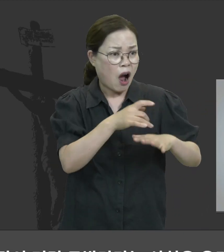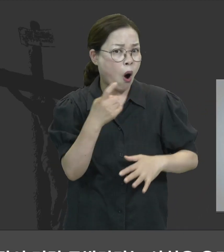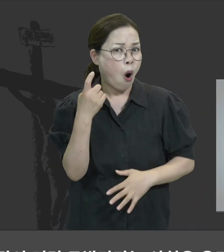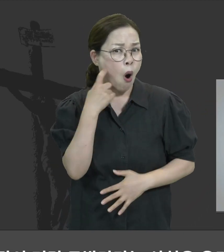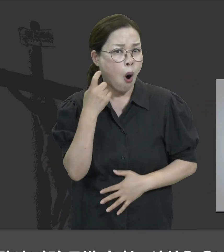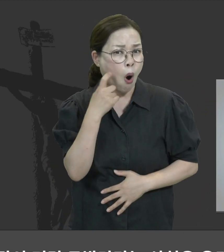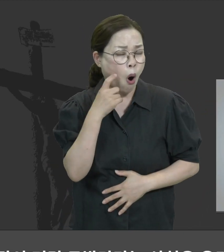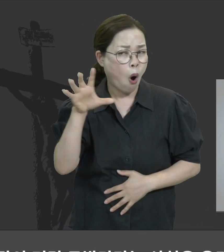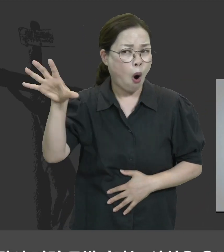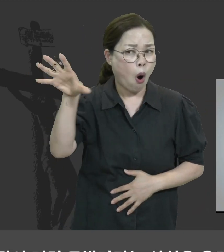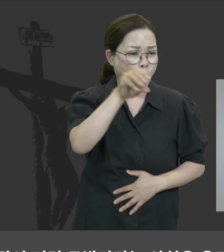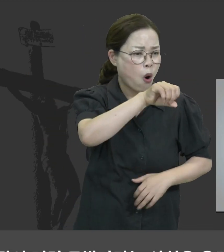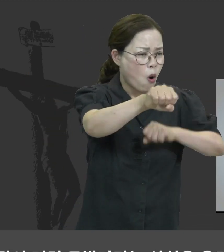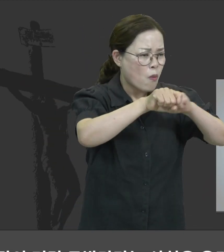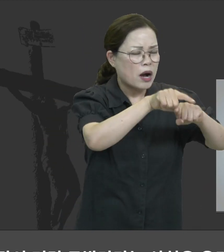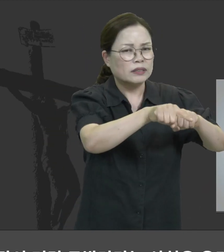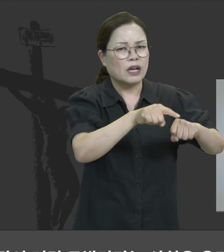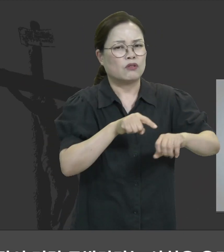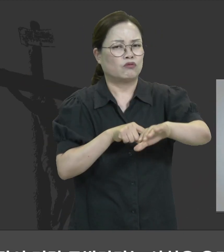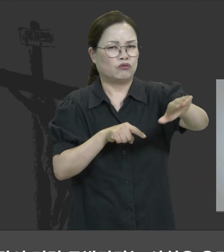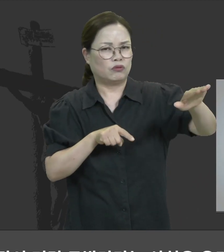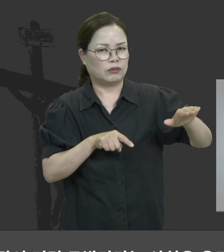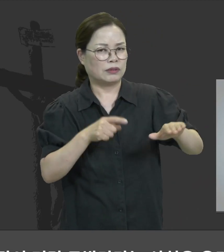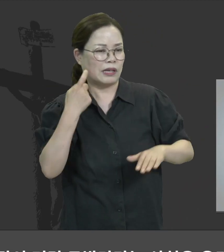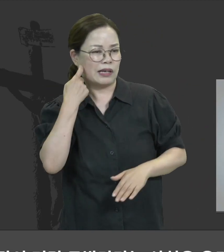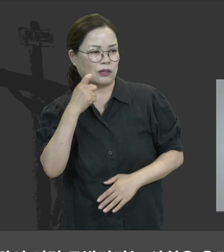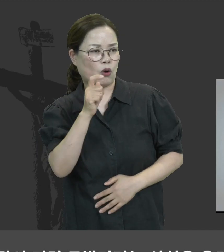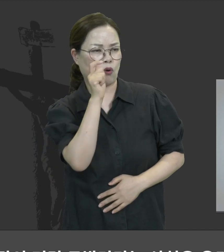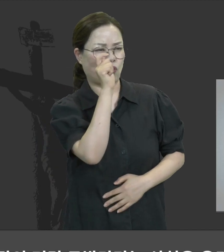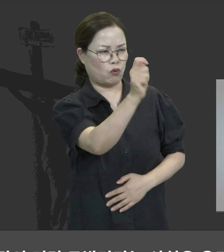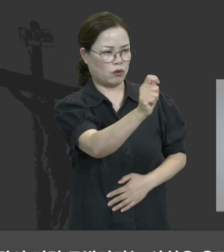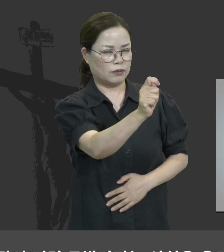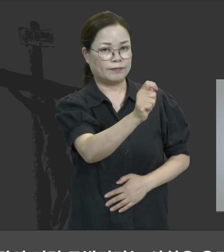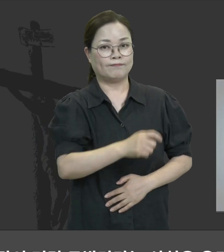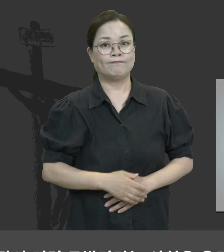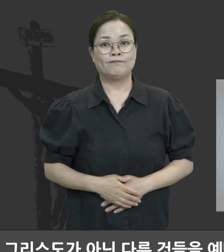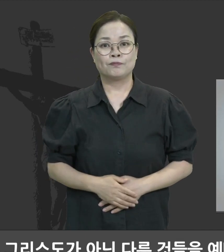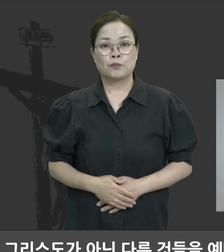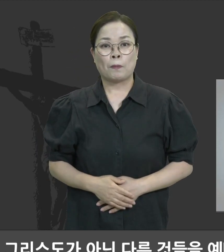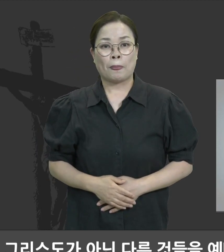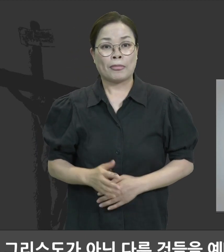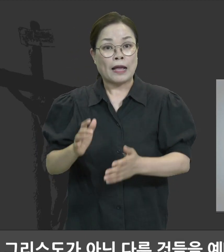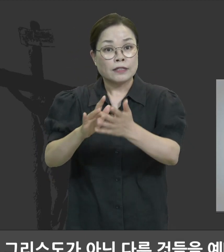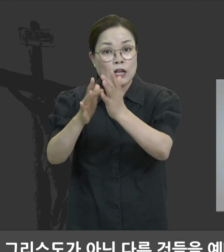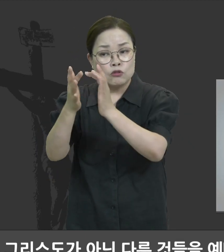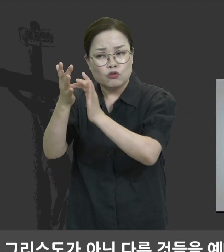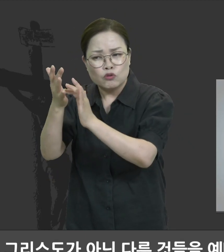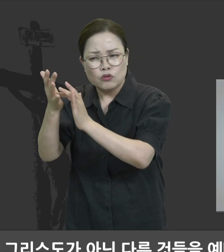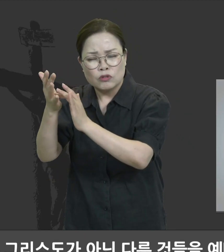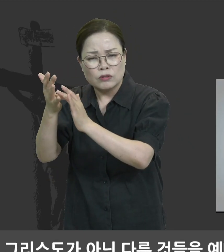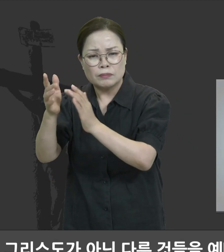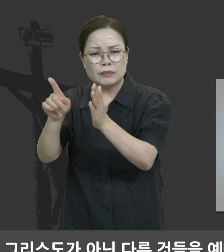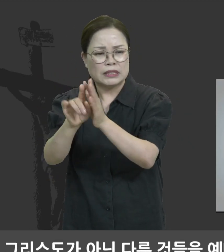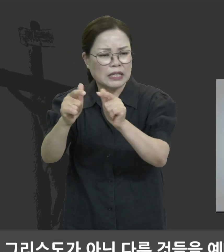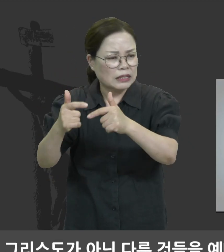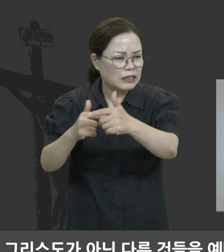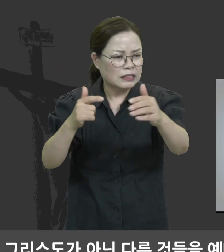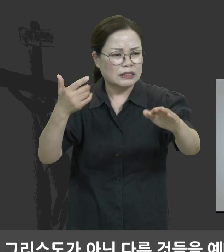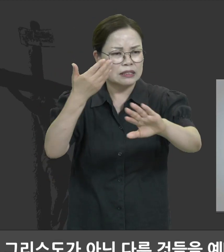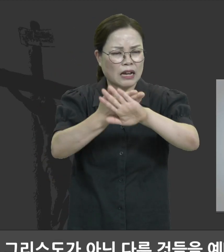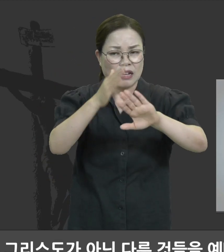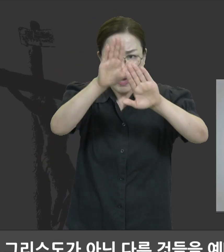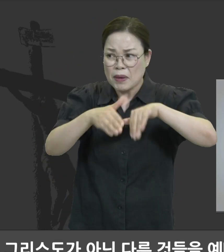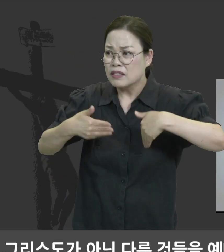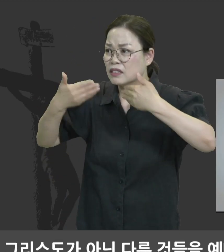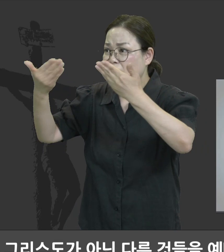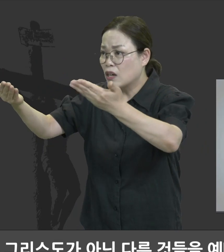거짓 모방자라는 사실은 우리에게 경고의 메시지를 줍니다. 예수 그리스도가 아닌 다른 것들을 예배하도록